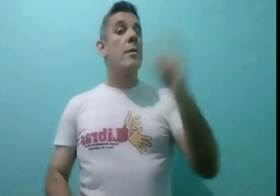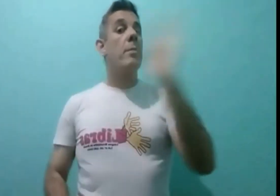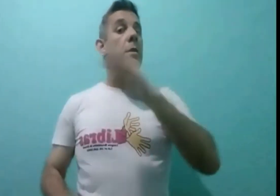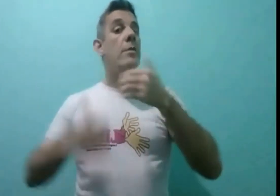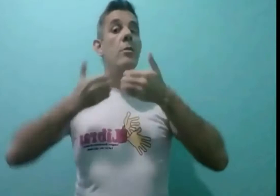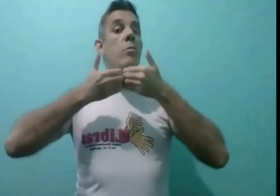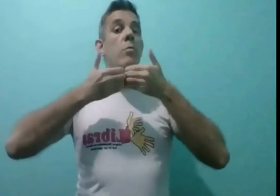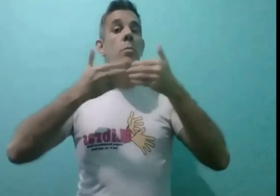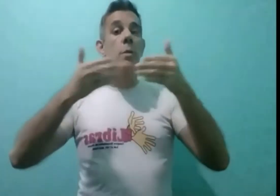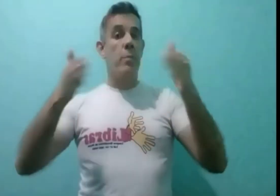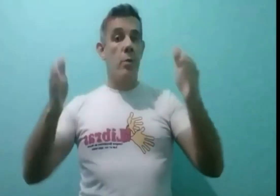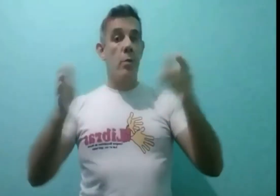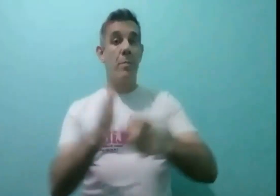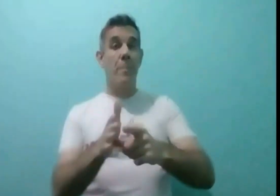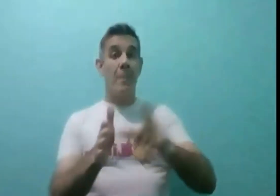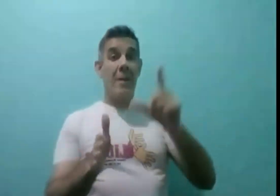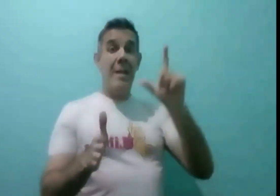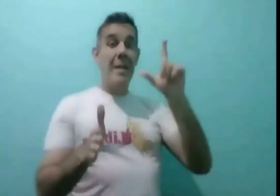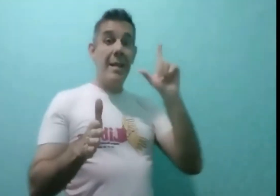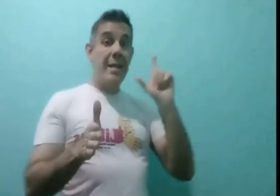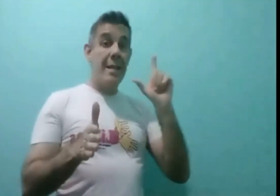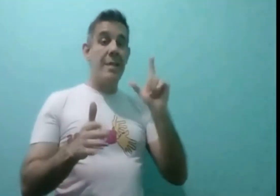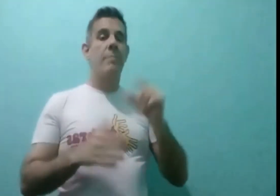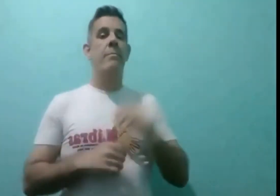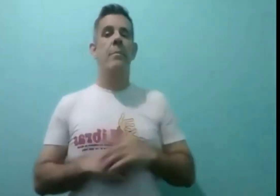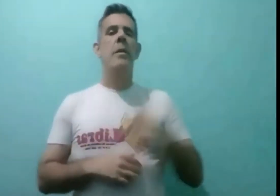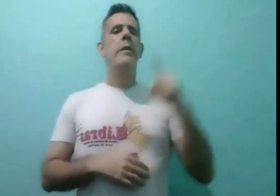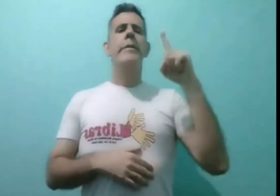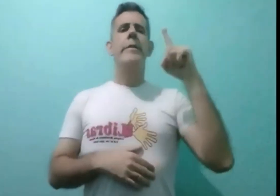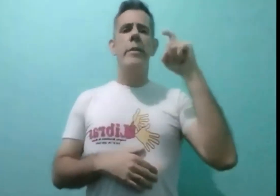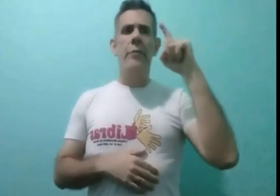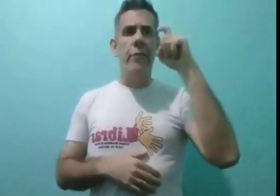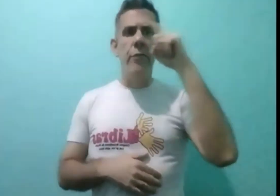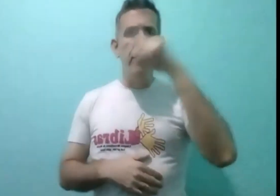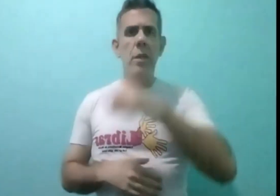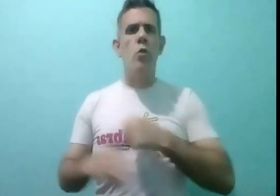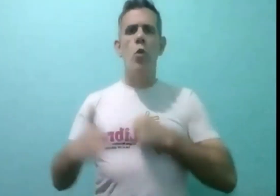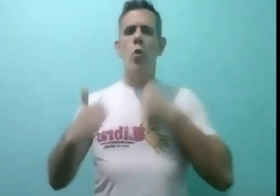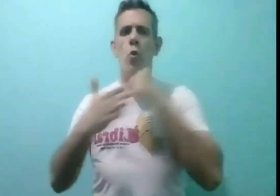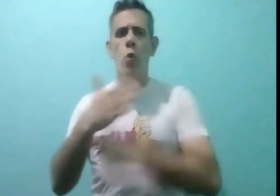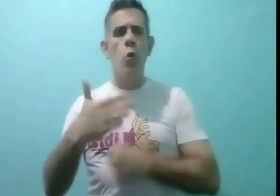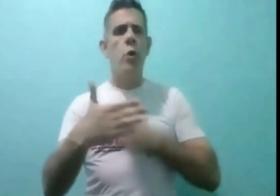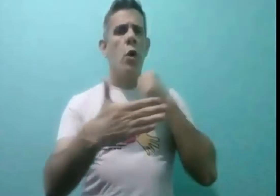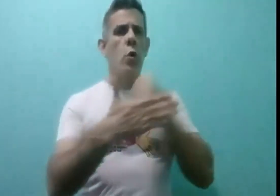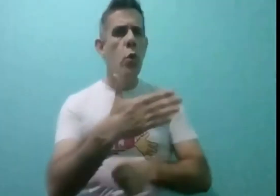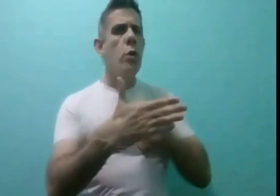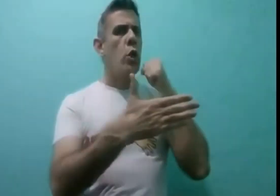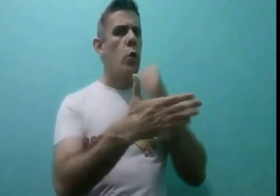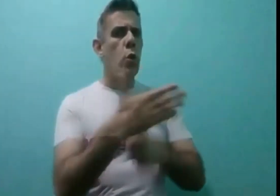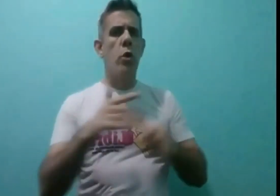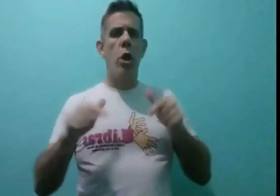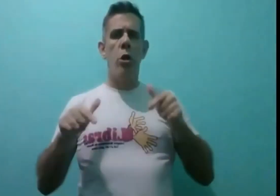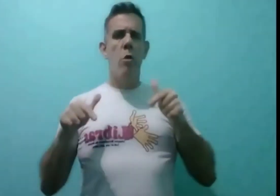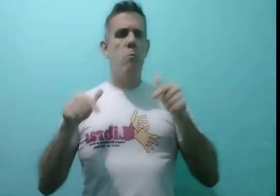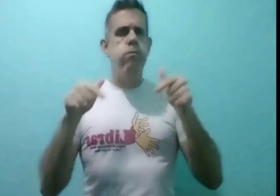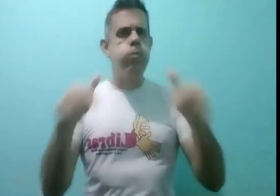iguais. Mas em relação à lei de Libras, né, como foi o processo? Foi um processo de muita